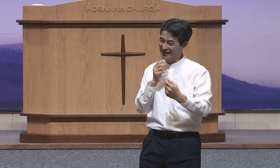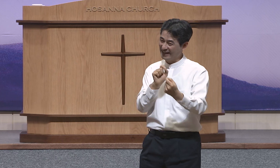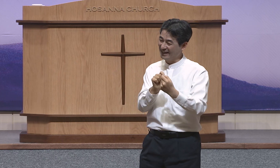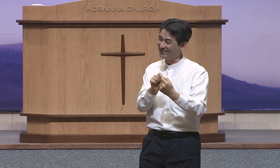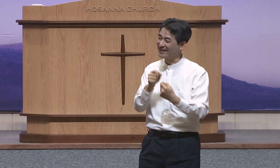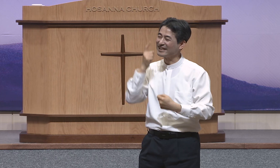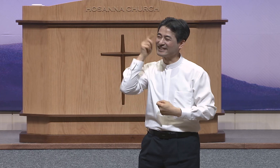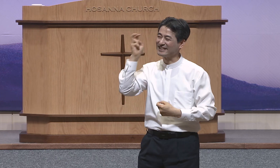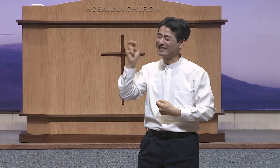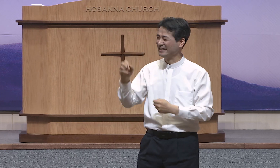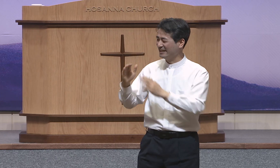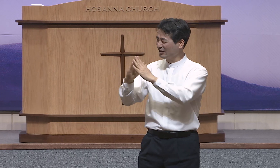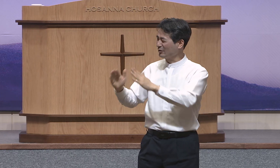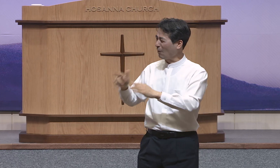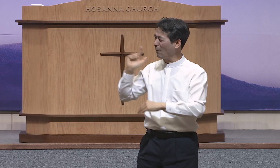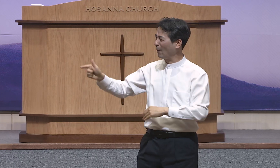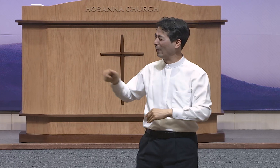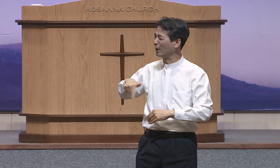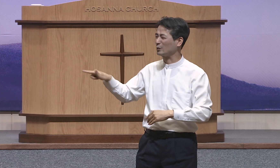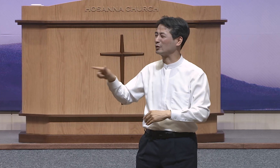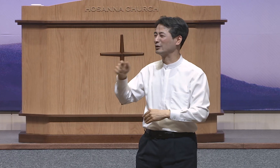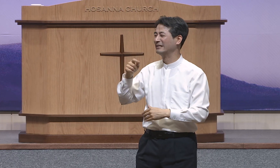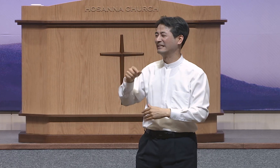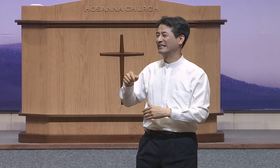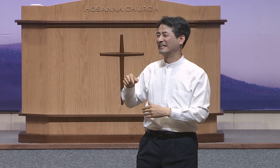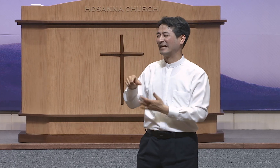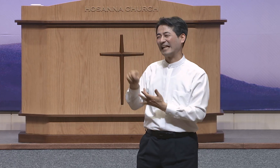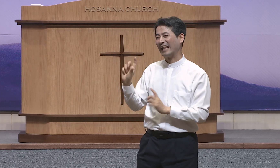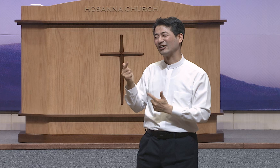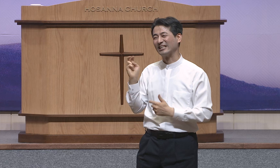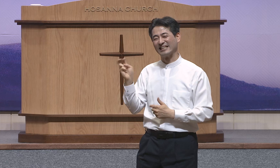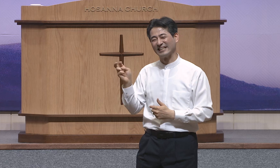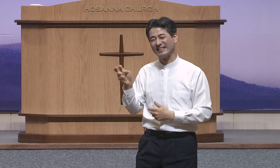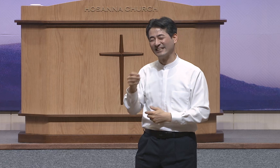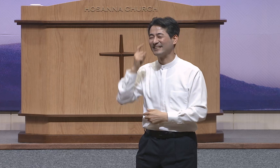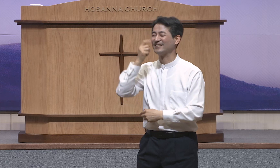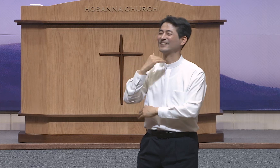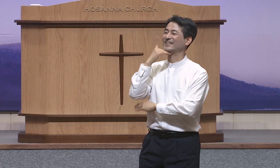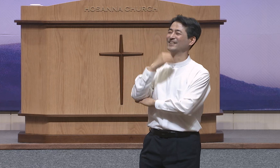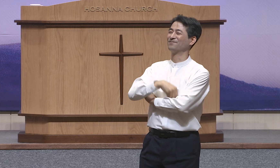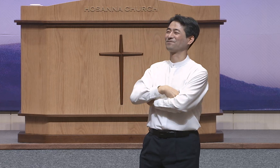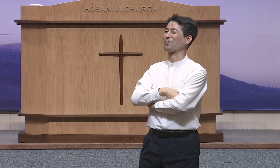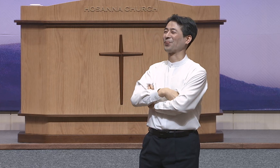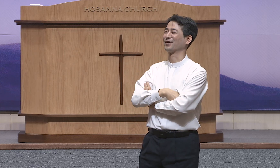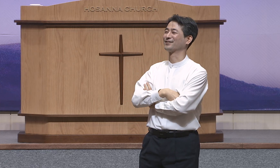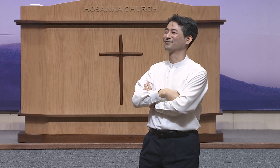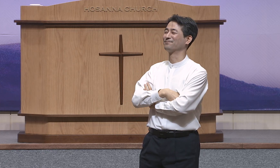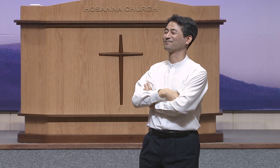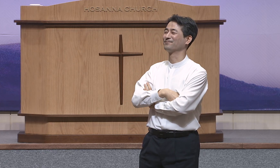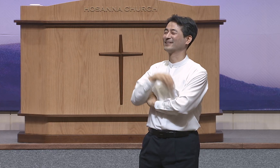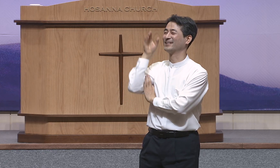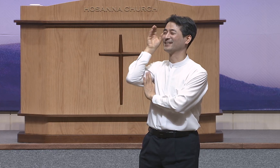서울 사니까 가까우니까 전주는 너무 멀잖아. 전주는 아닐 거야 라고 이제 기다리고 있었는데